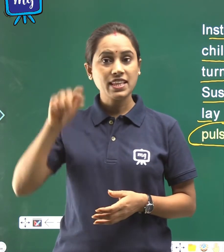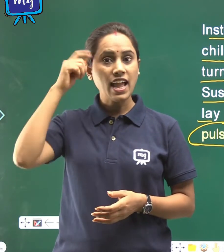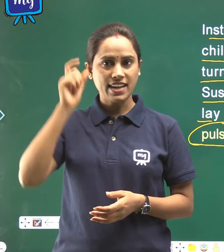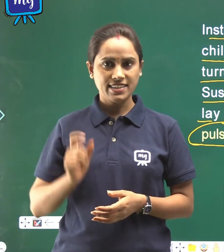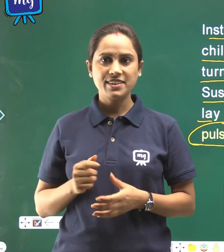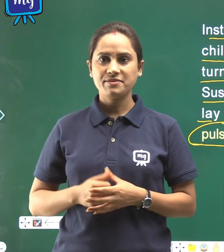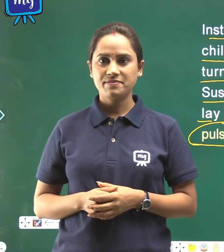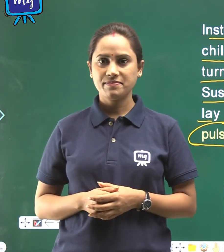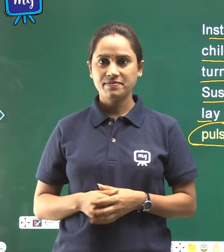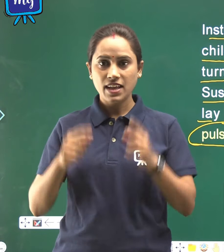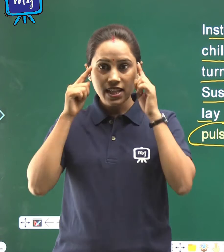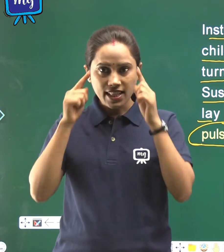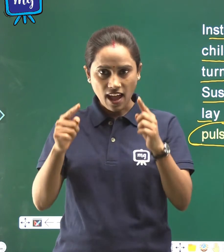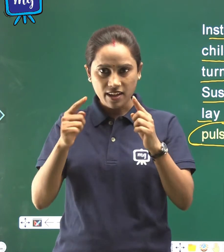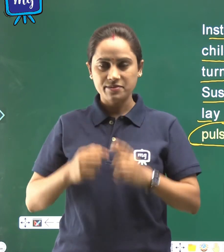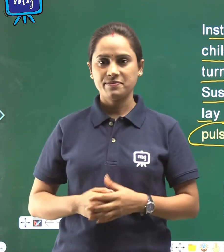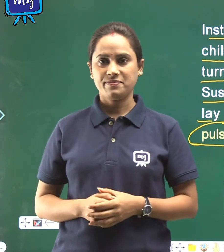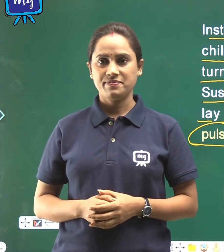attention, ध्यान,